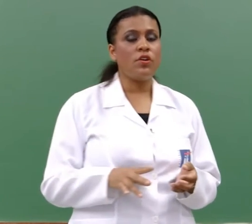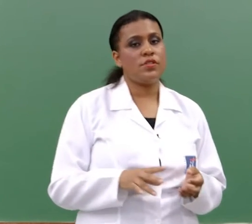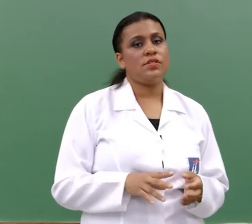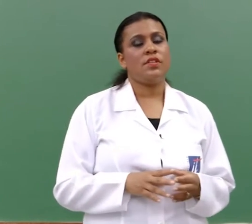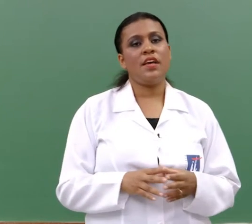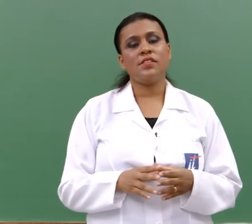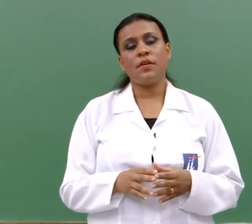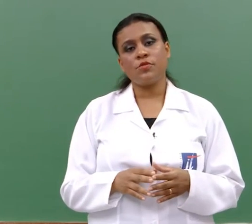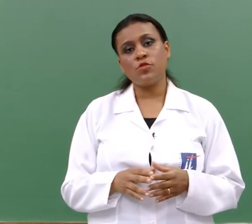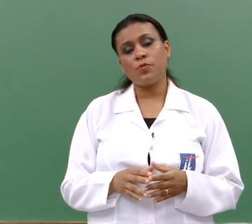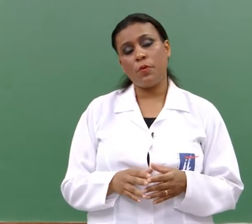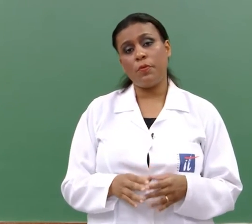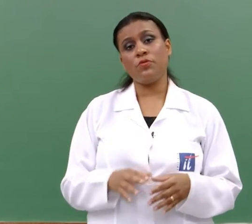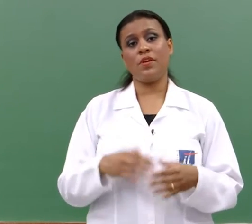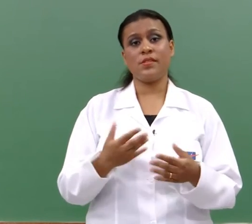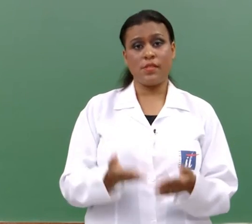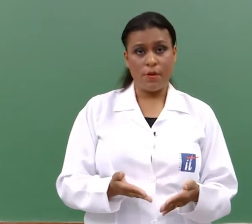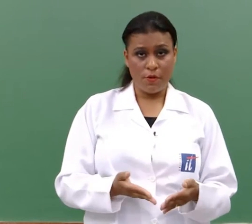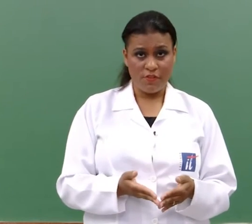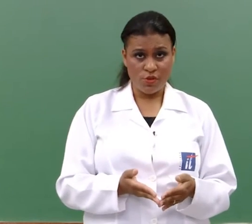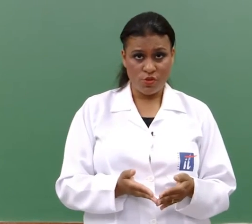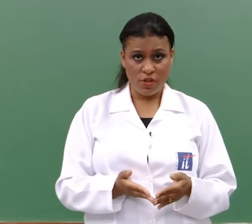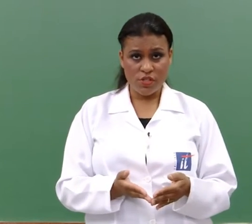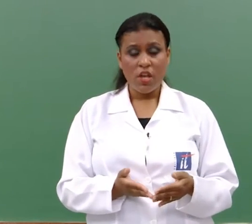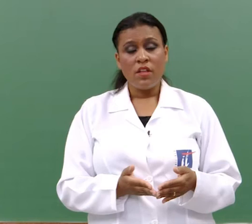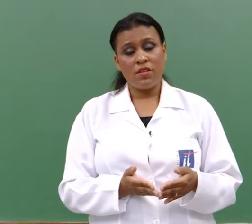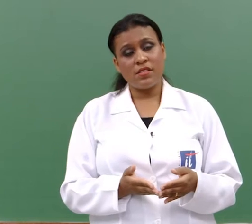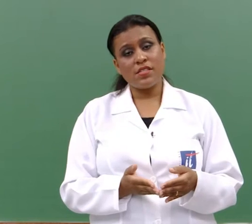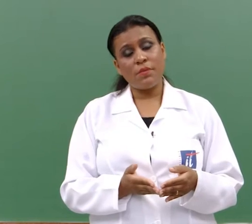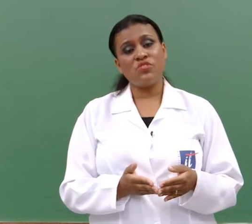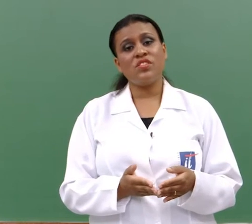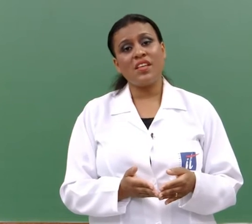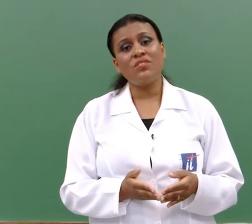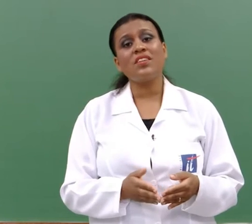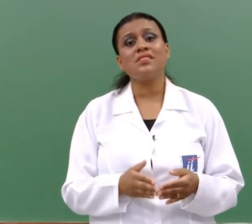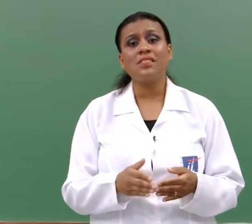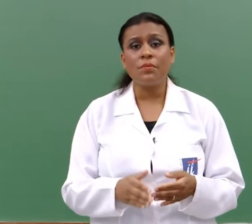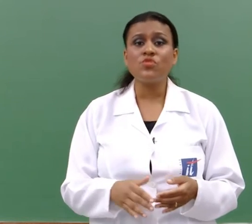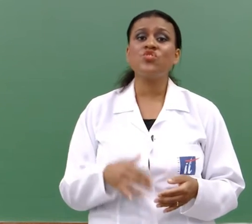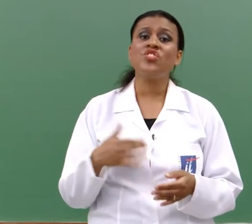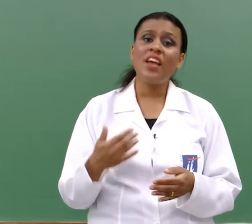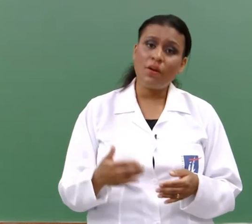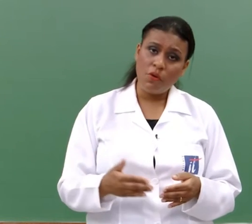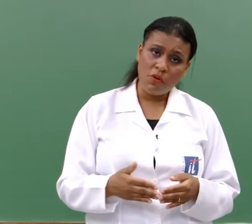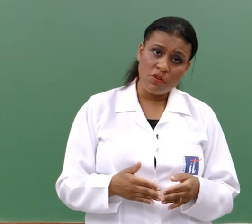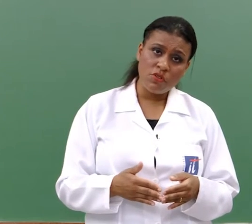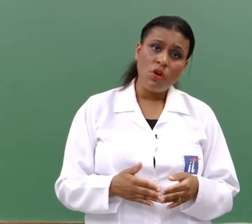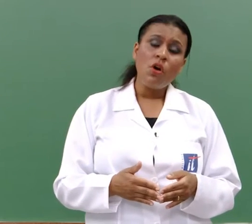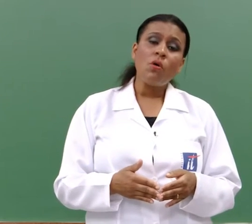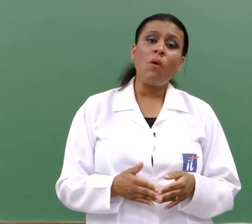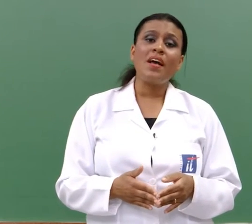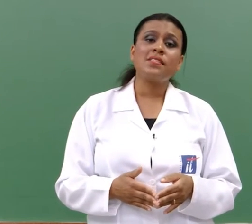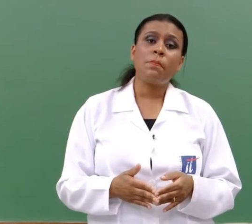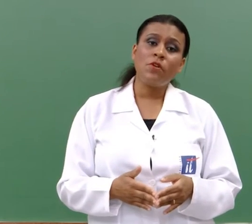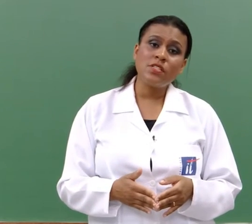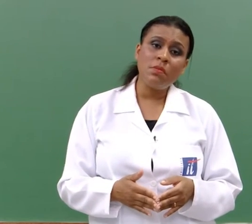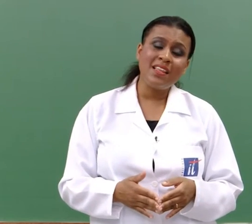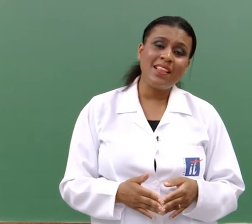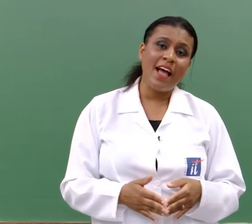nós estamos nos propondo a ser professores, nós estamos dizendo que estamos de acordo com essa possibilidade